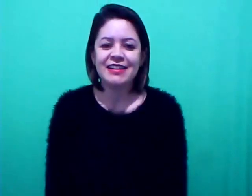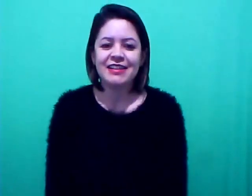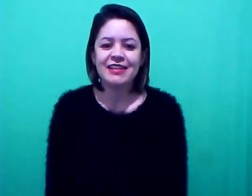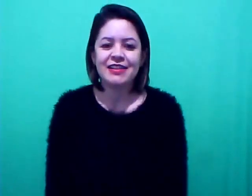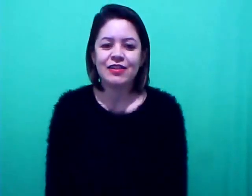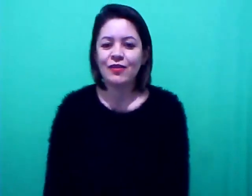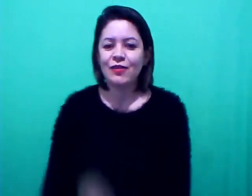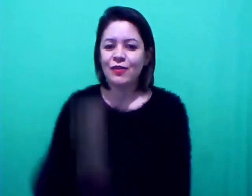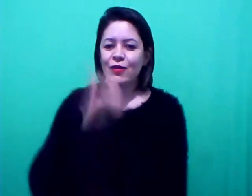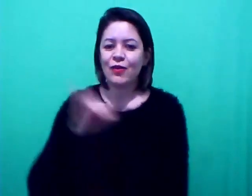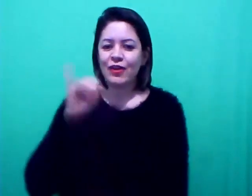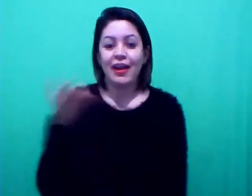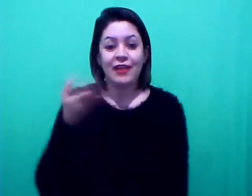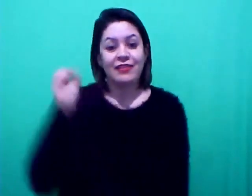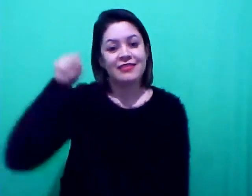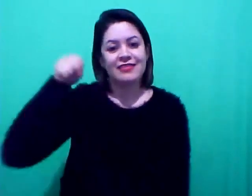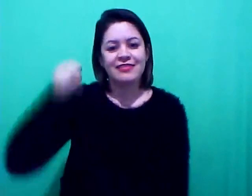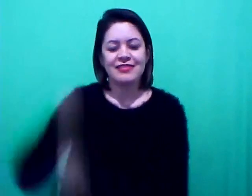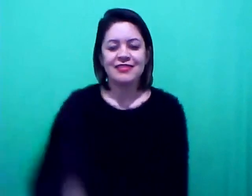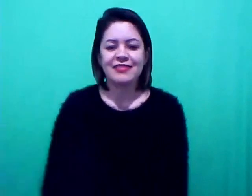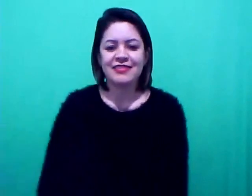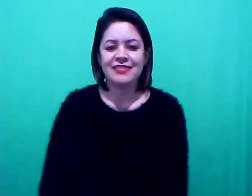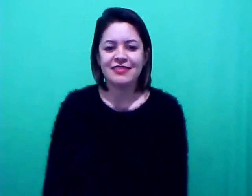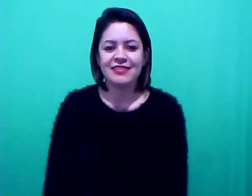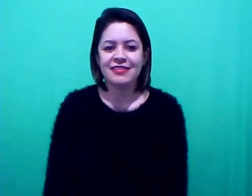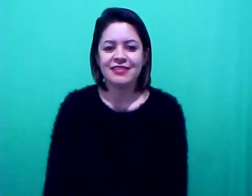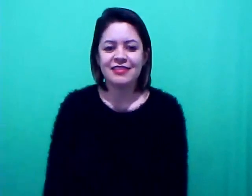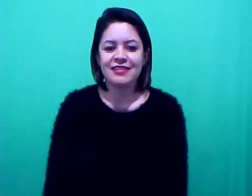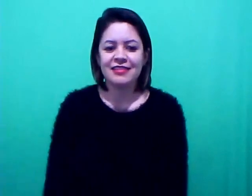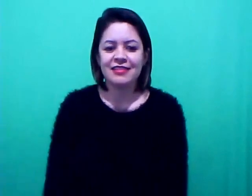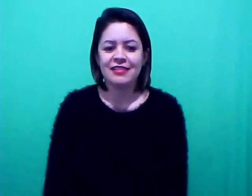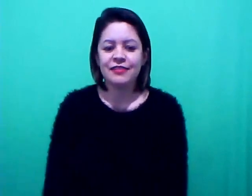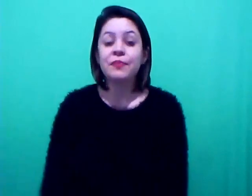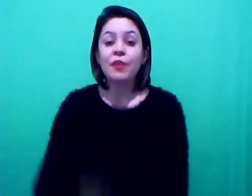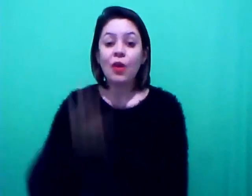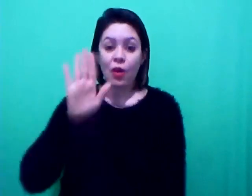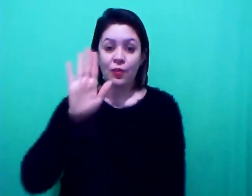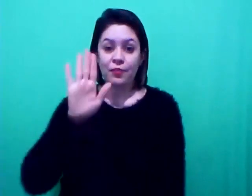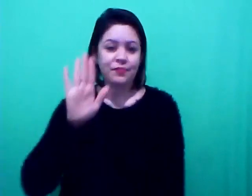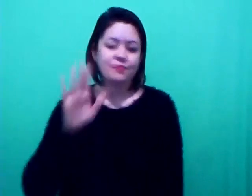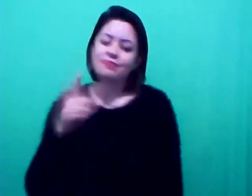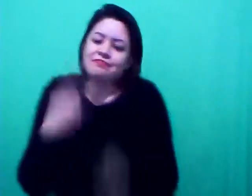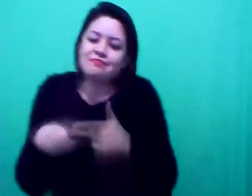Me ouvindo? Ai, tá travando aqui. Desculpa.